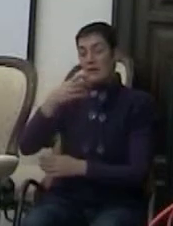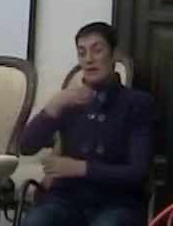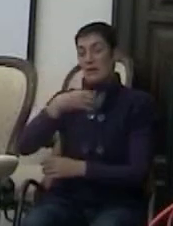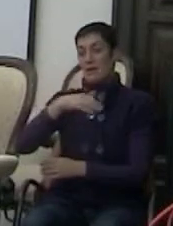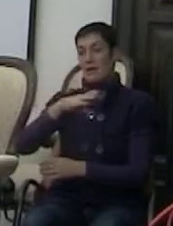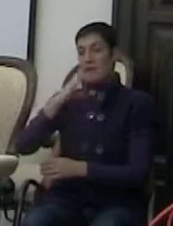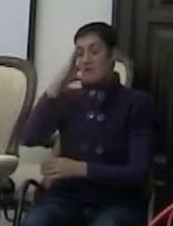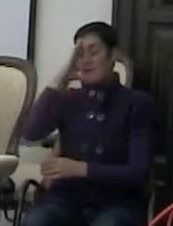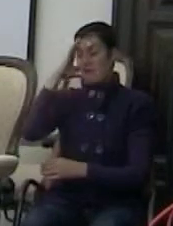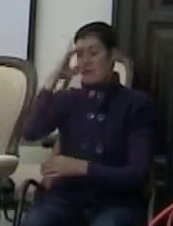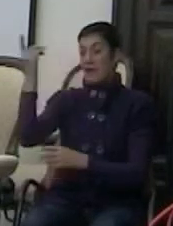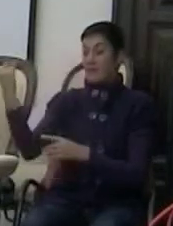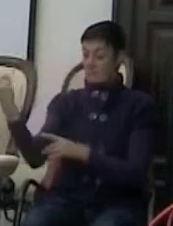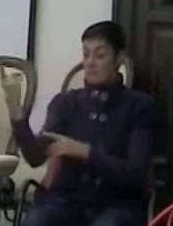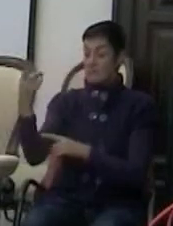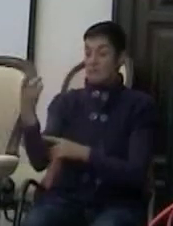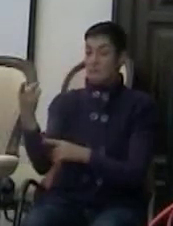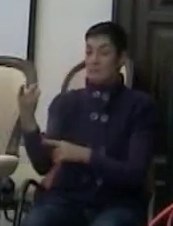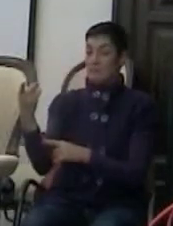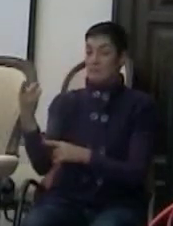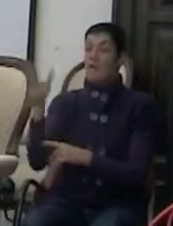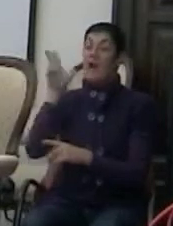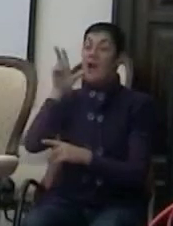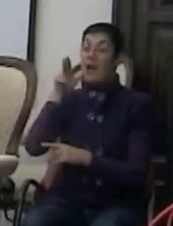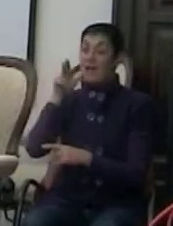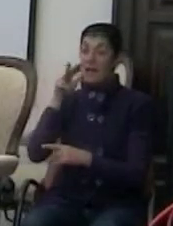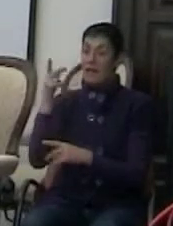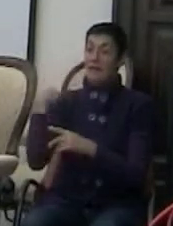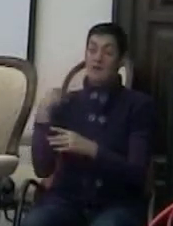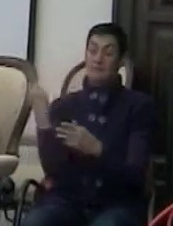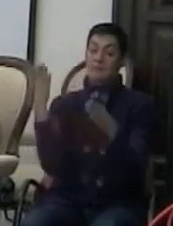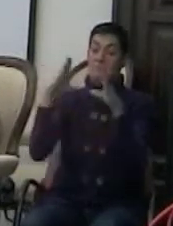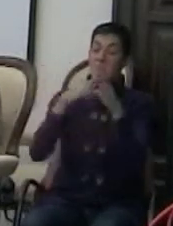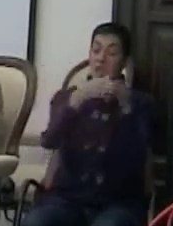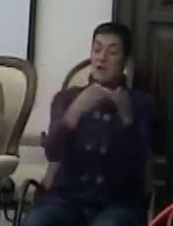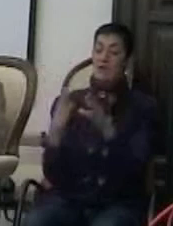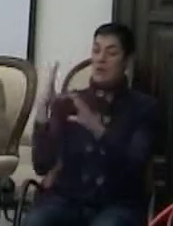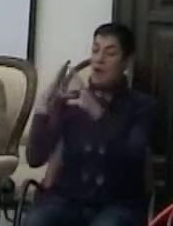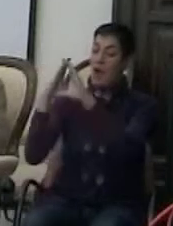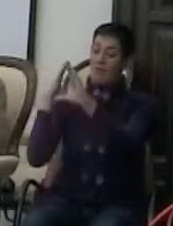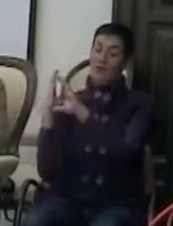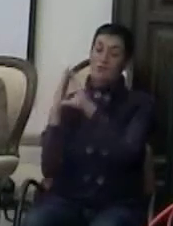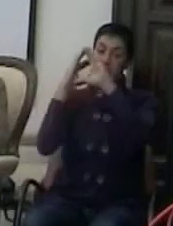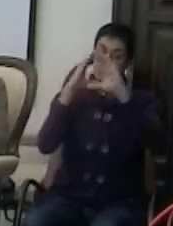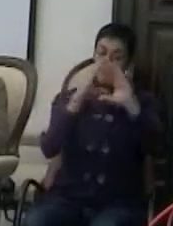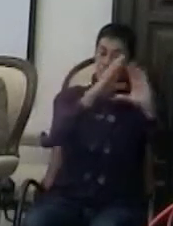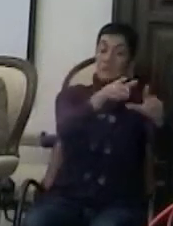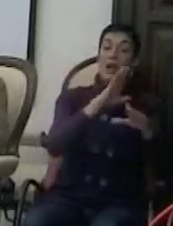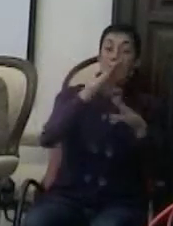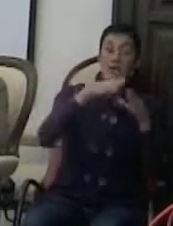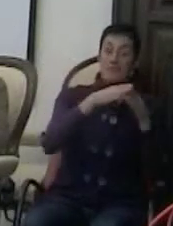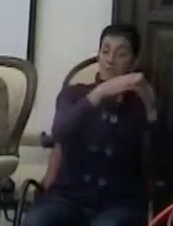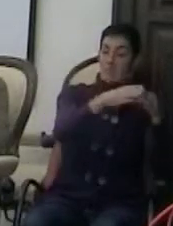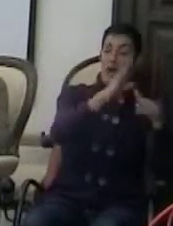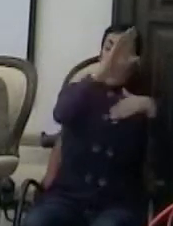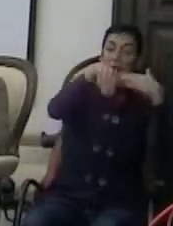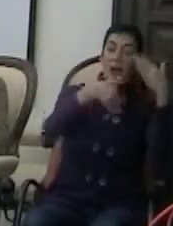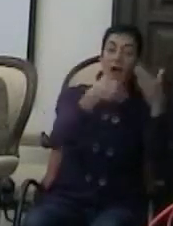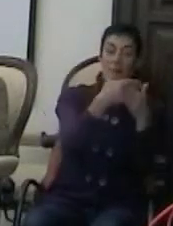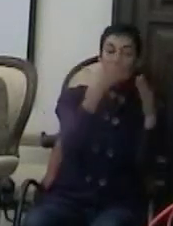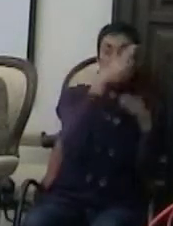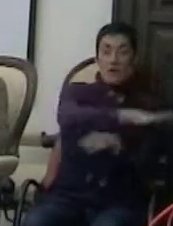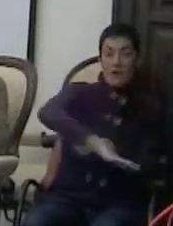parten hacia Alicante, en Alicante embarcan y a través de Argelia llegan a los campamentos de refugiados y llegan los